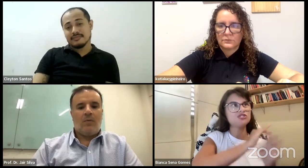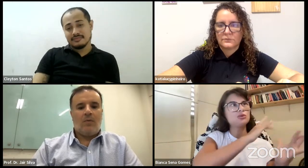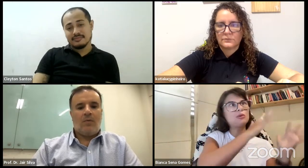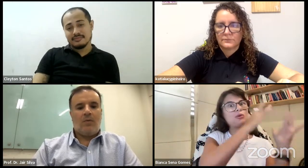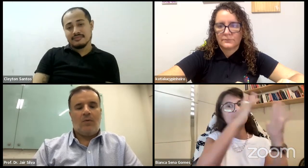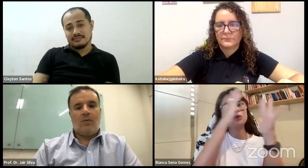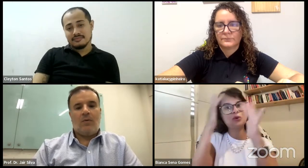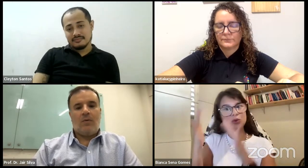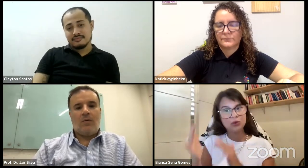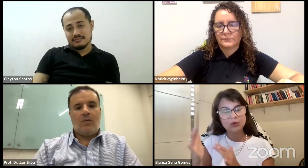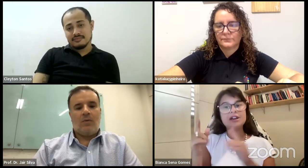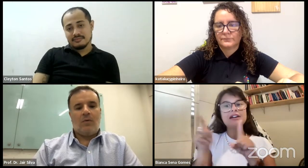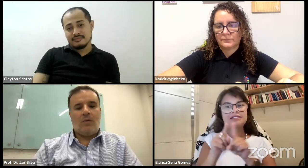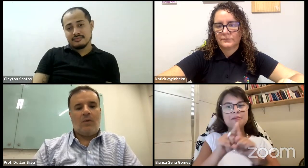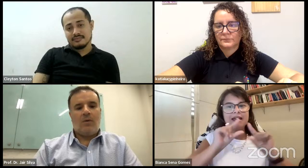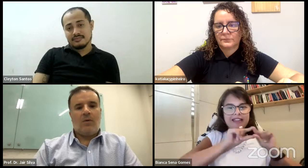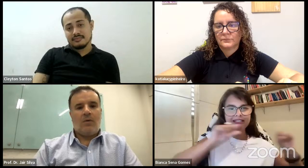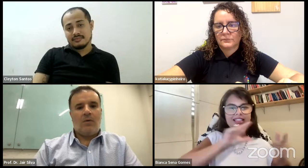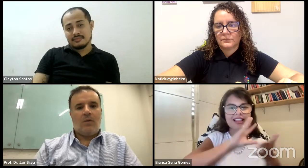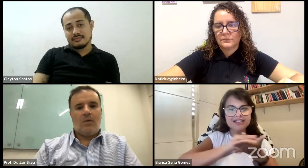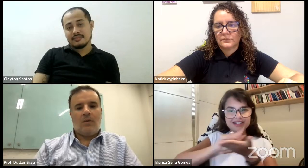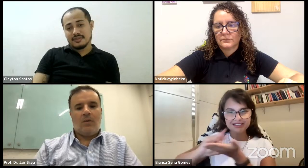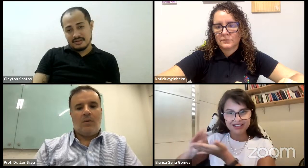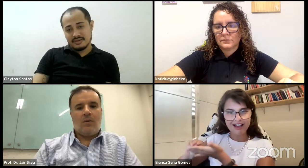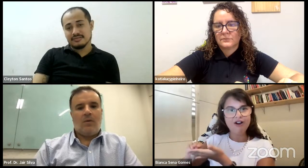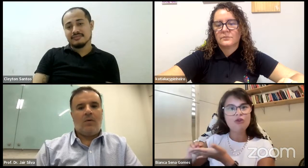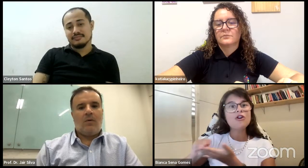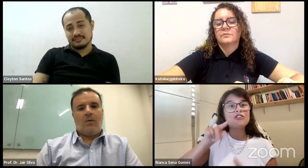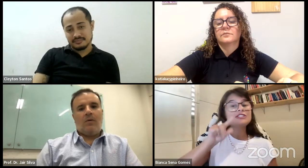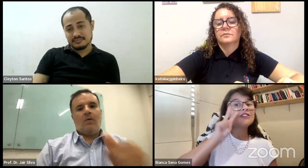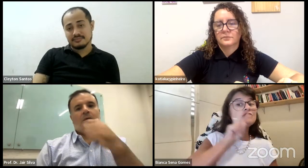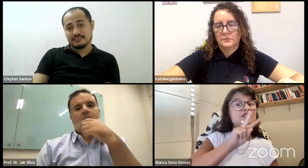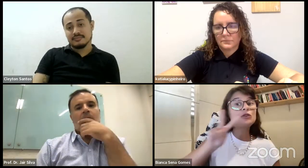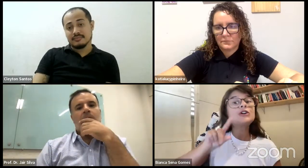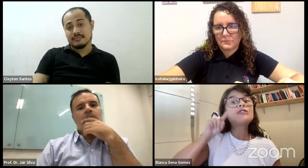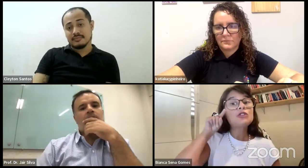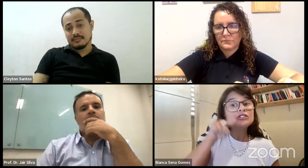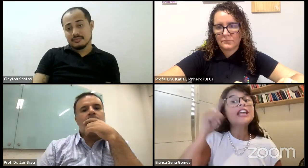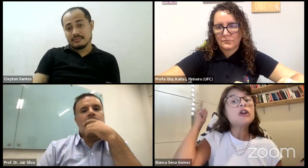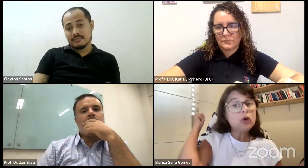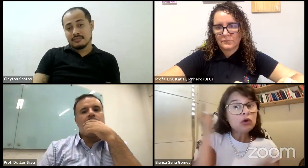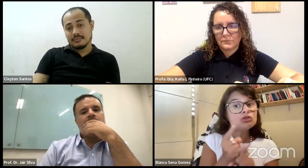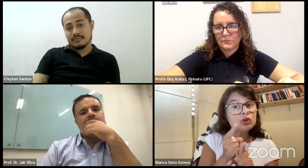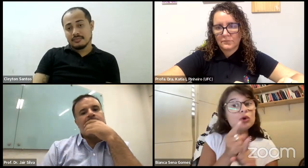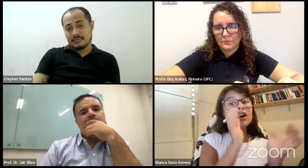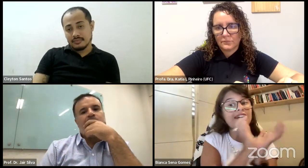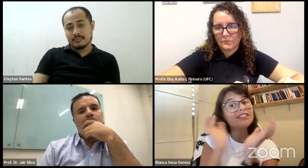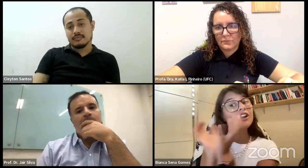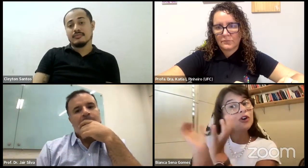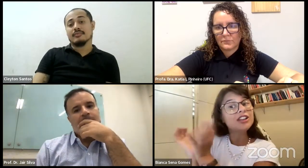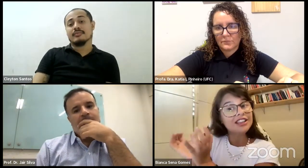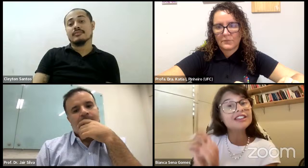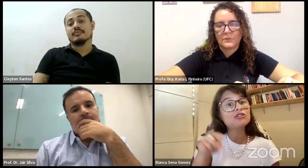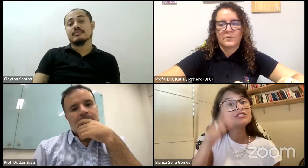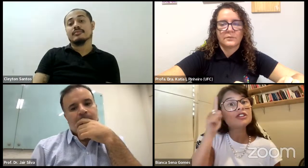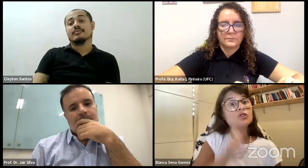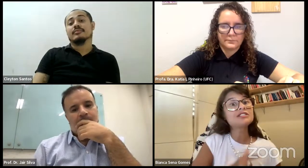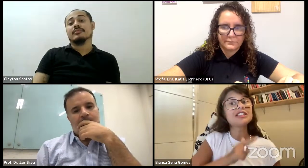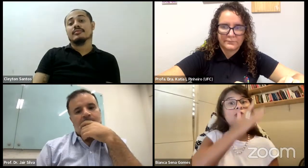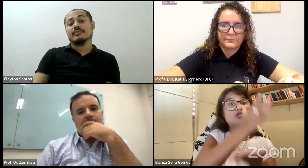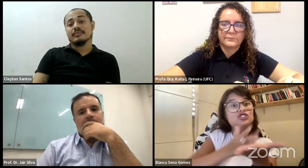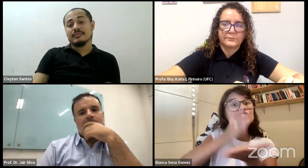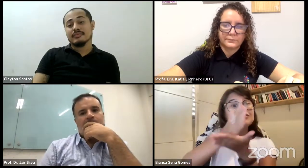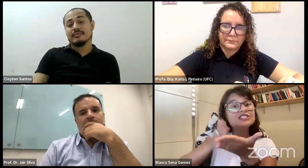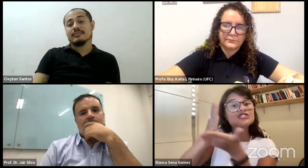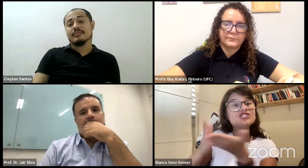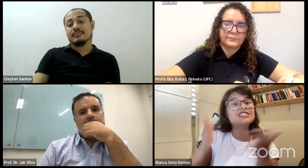gente vê nos no seus vídeos, né, todos os vídeos que estão lá dispostos, as imagens, todas as suas transcrições, e de fato